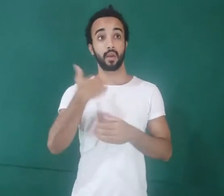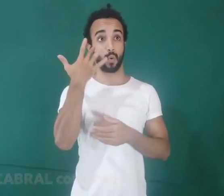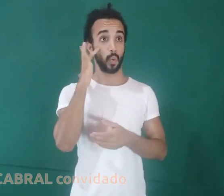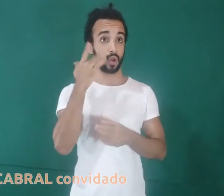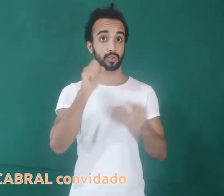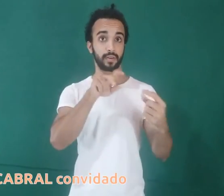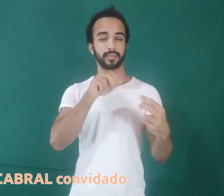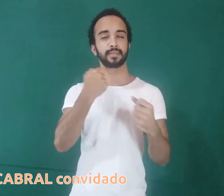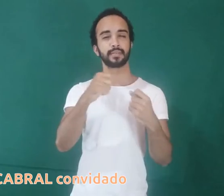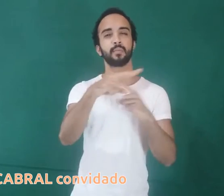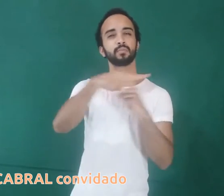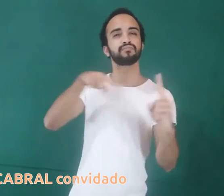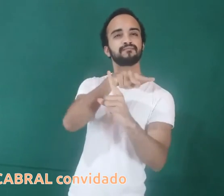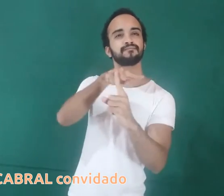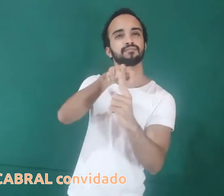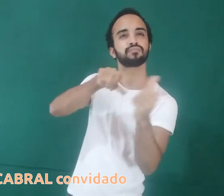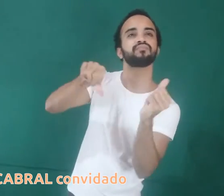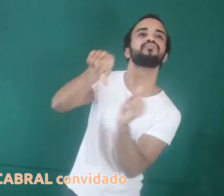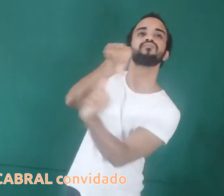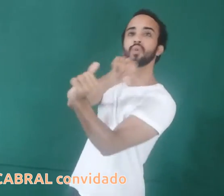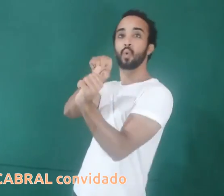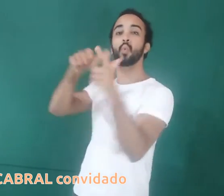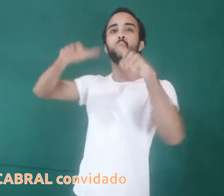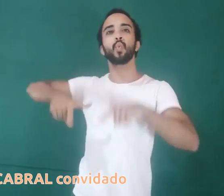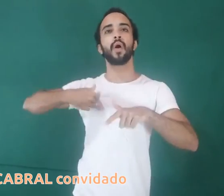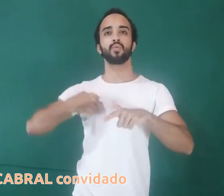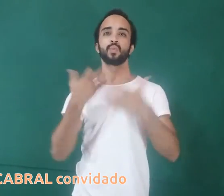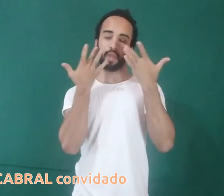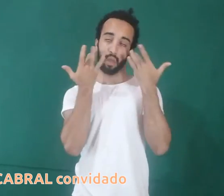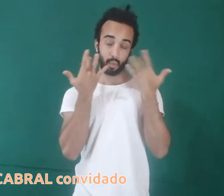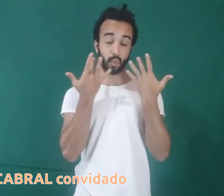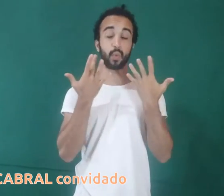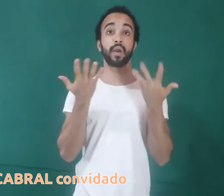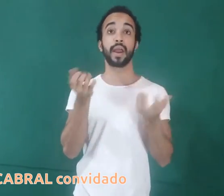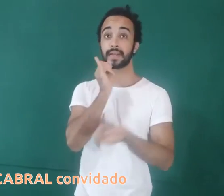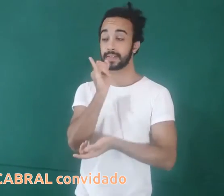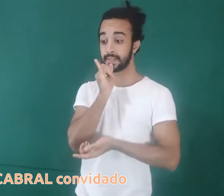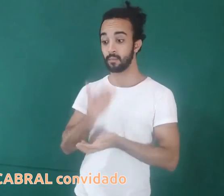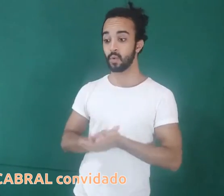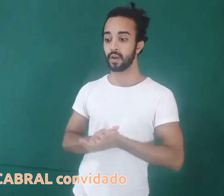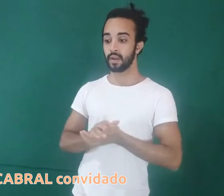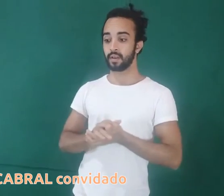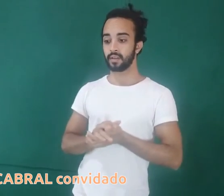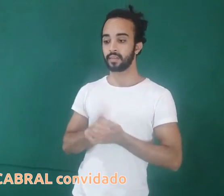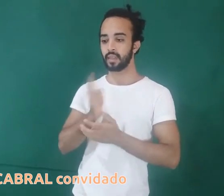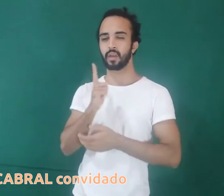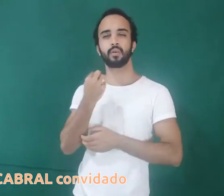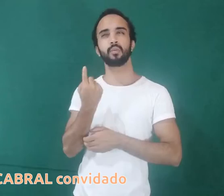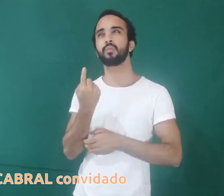subverter o lugar do teatro, por exemplo. Tem um lugar que eu nunca usei, mas eu acho que